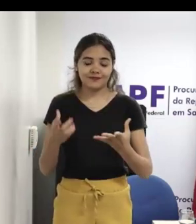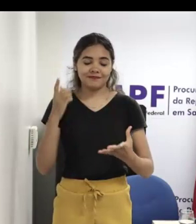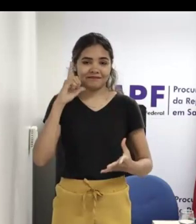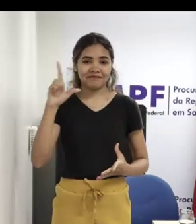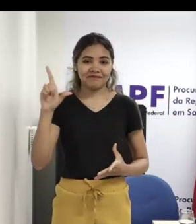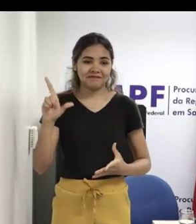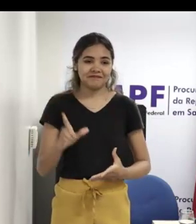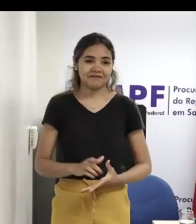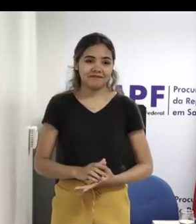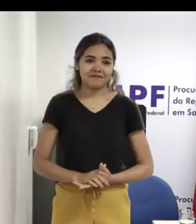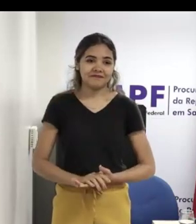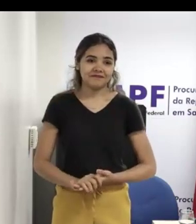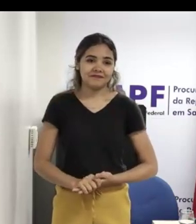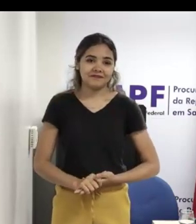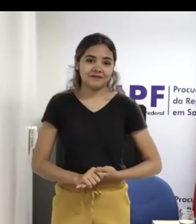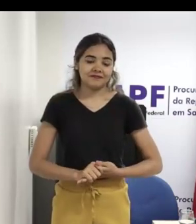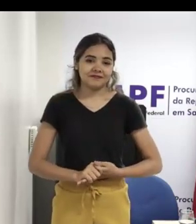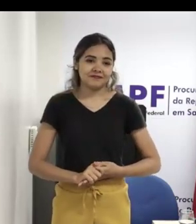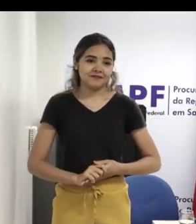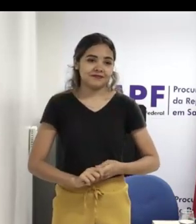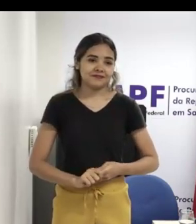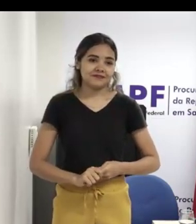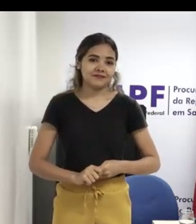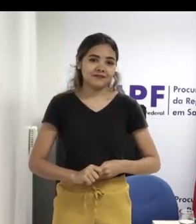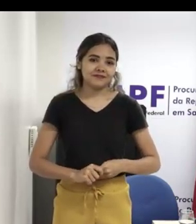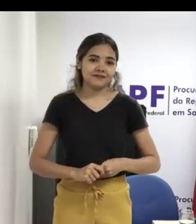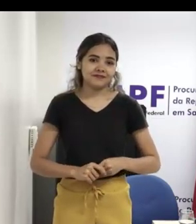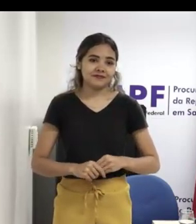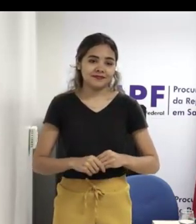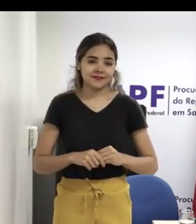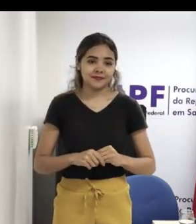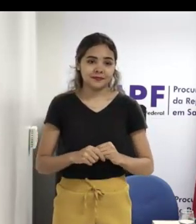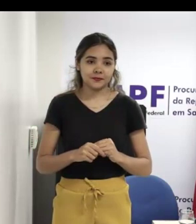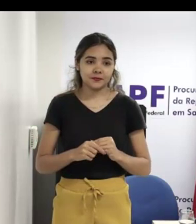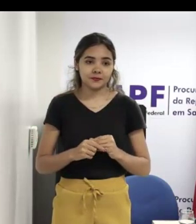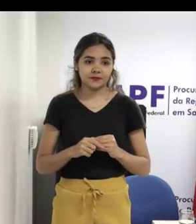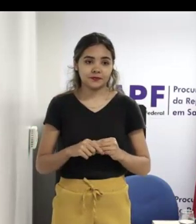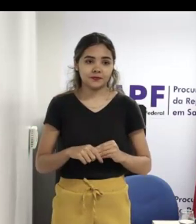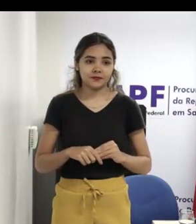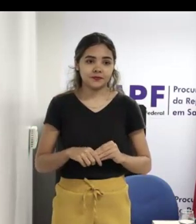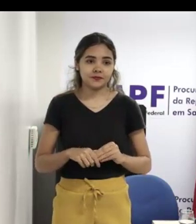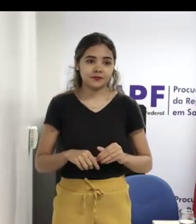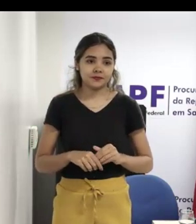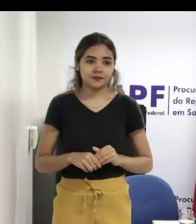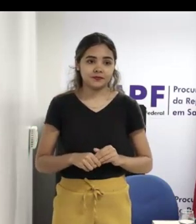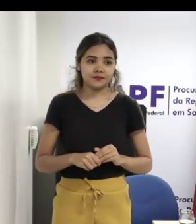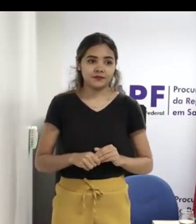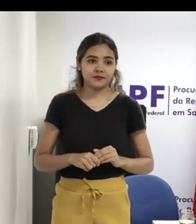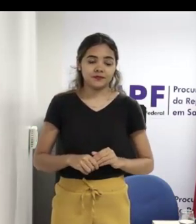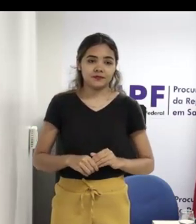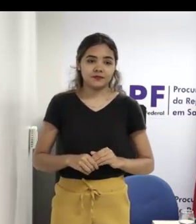durante a apresentação eu fui pontuando algumas coisas que eu gostaria de tirar dúvida e também gostaria de compartilhar